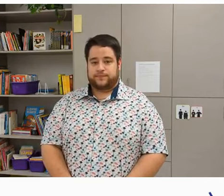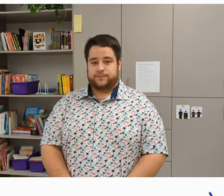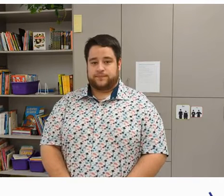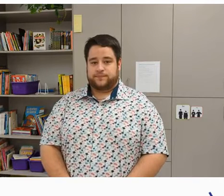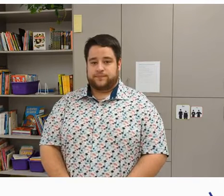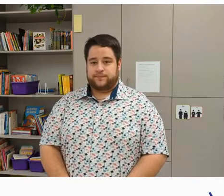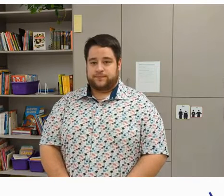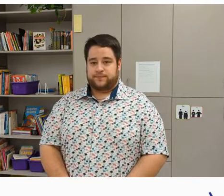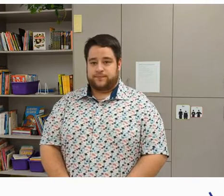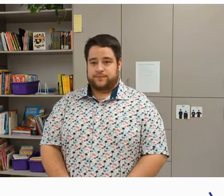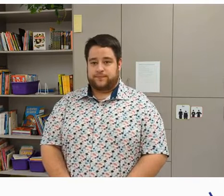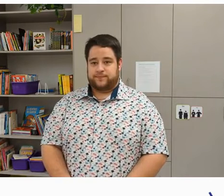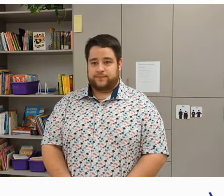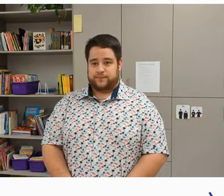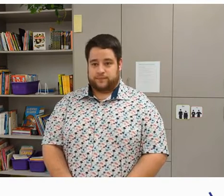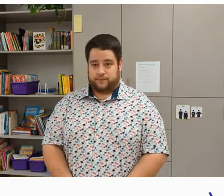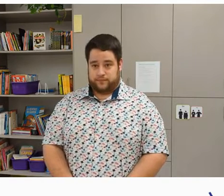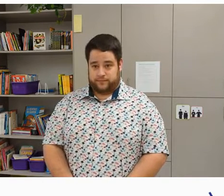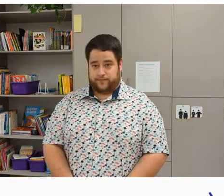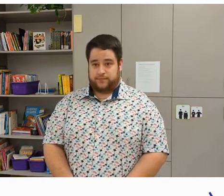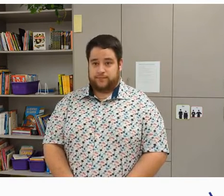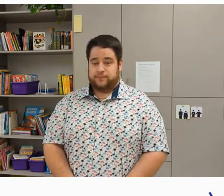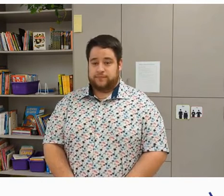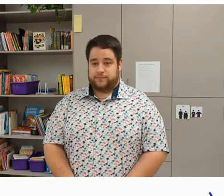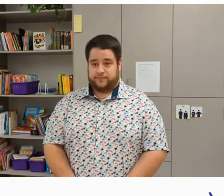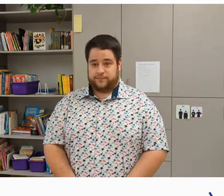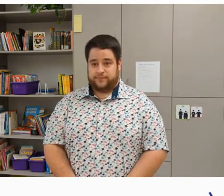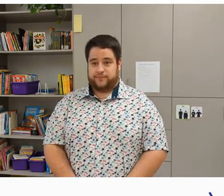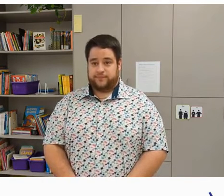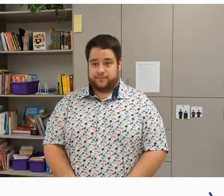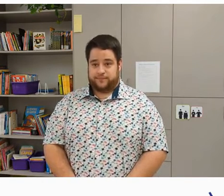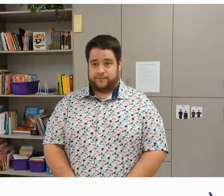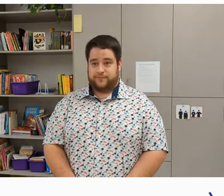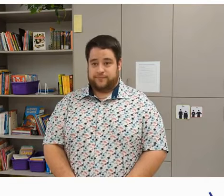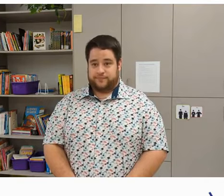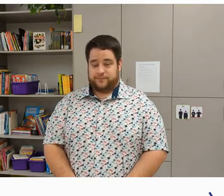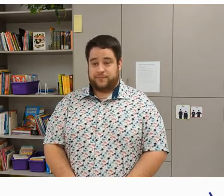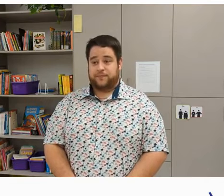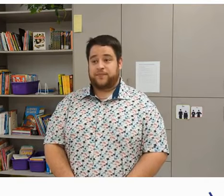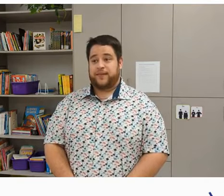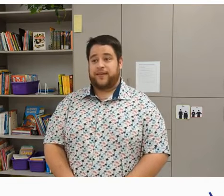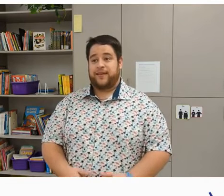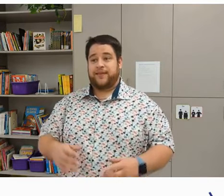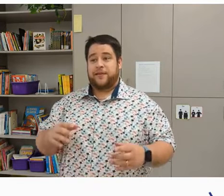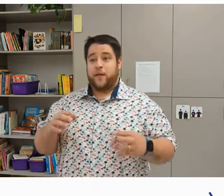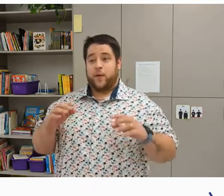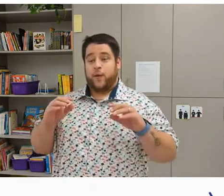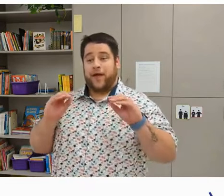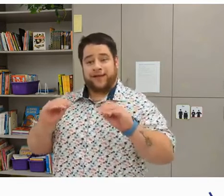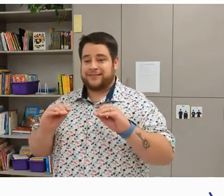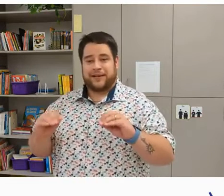alors, c'est pas tant un enseignement qu'une modélisation. On va montrer, on va